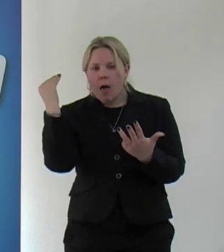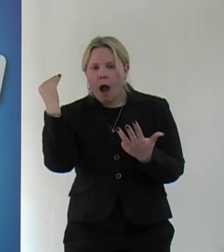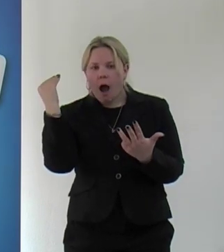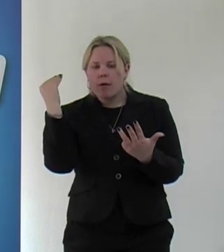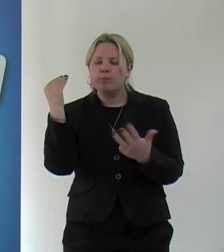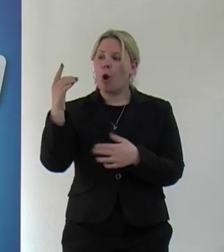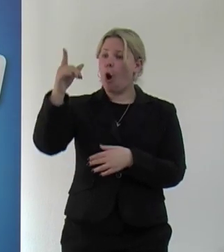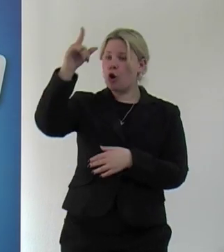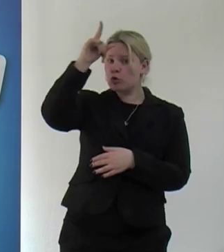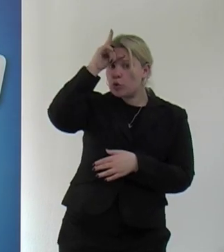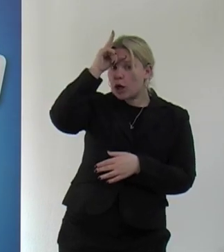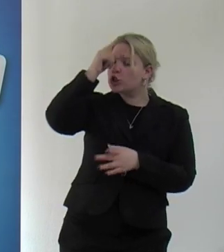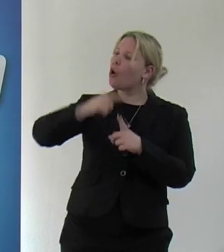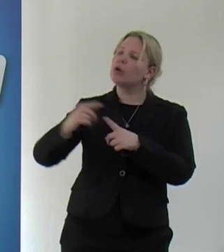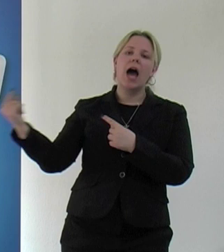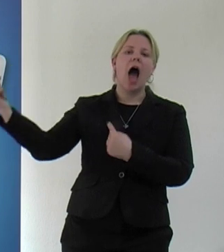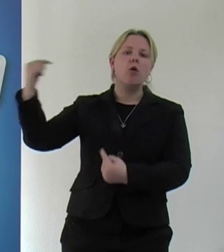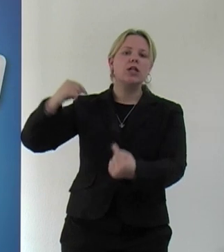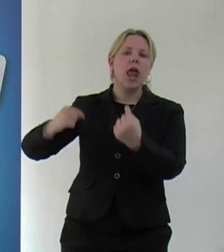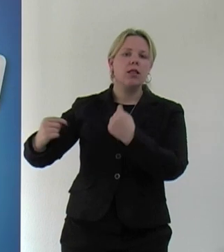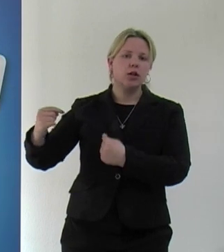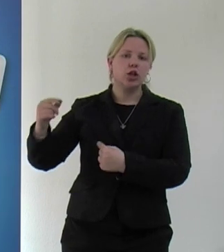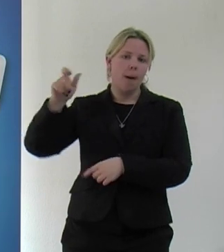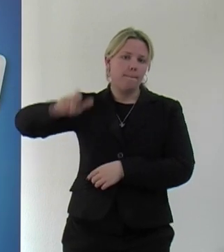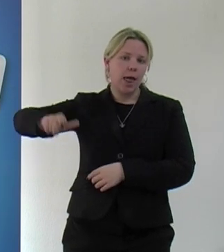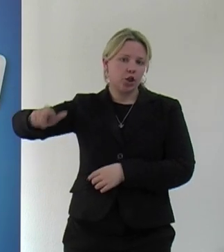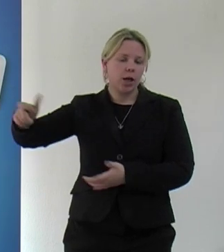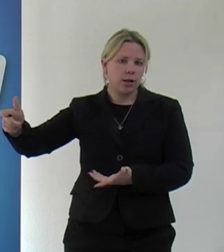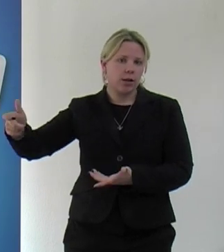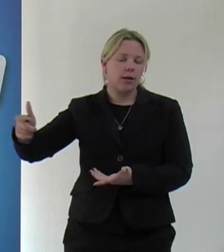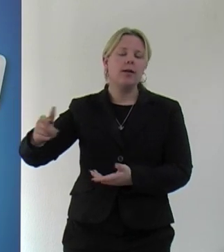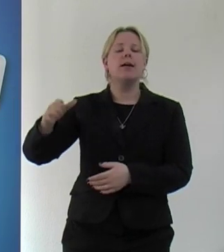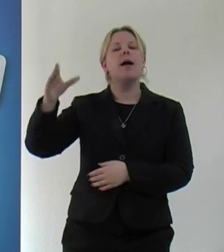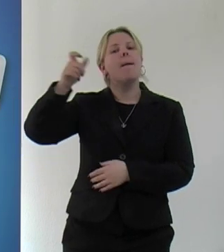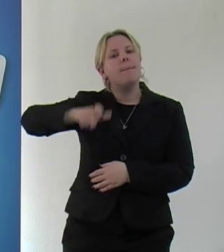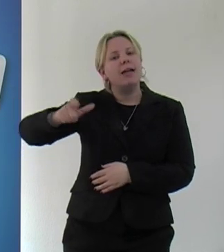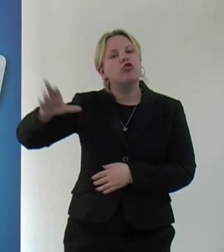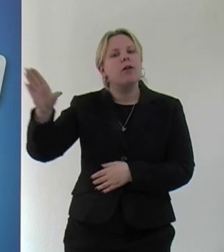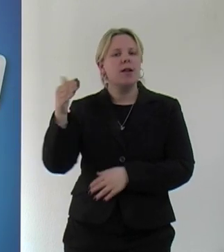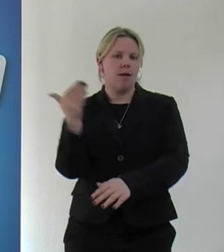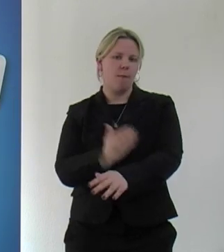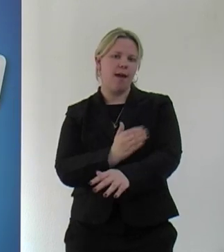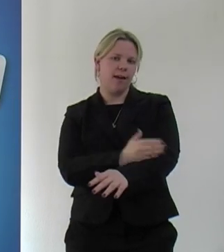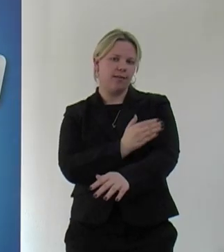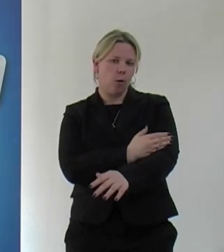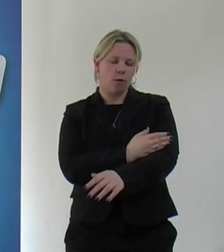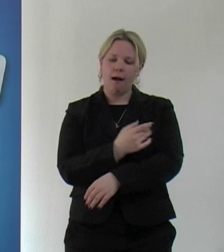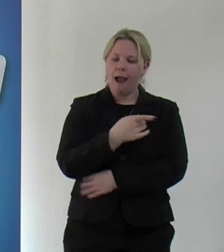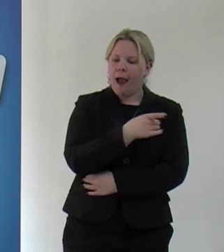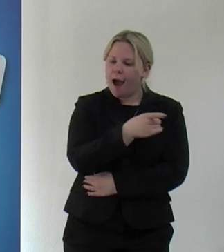Deutsche und ausländische Menschen. Menschen mit Behinderungen. All diese Menschen sollen